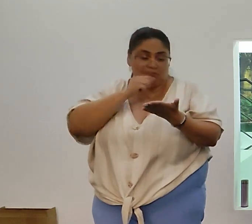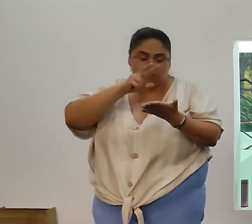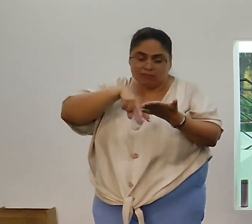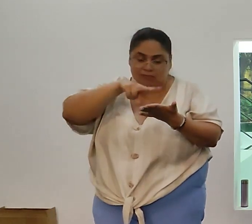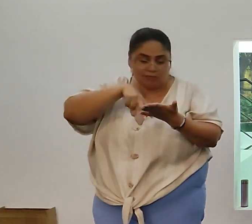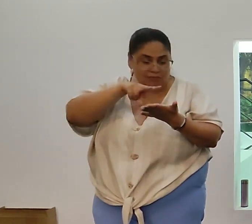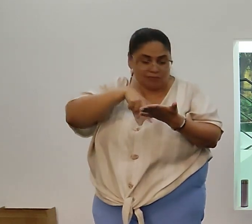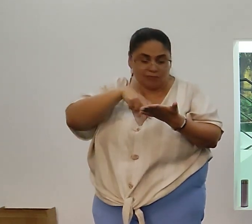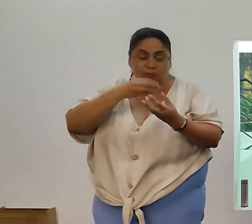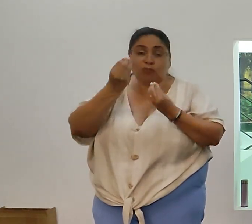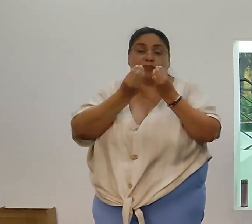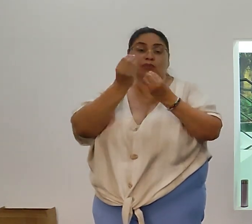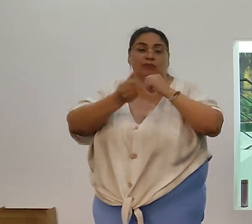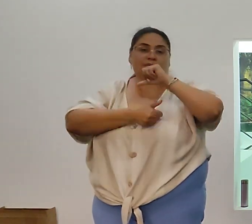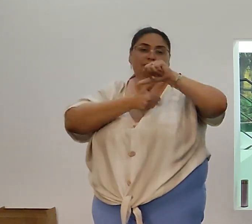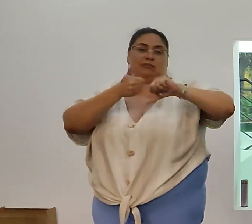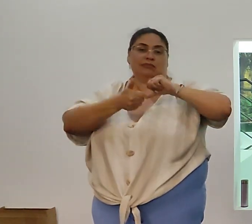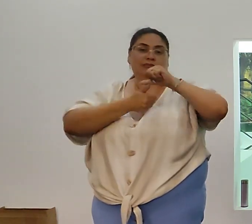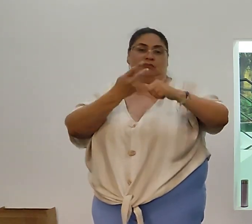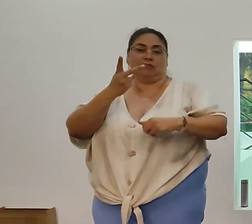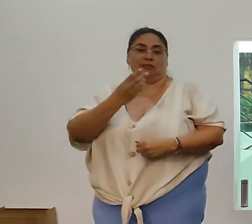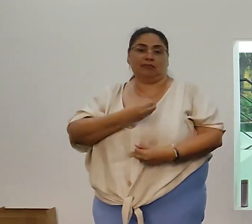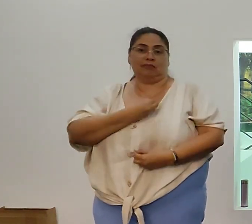praticada, não tem efeito nenhum.